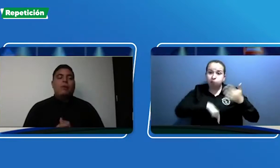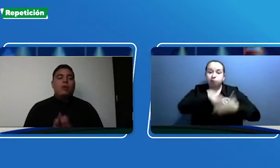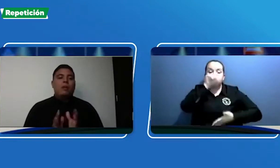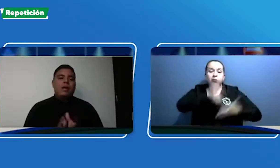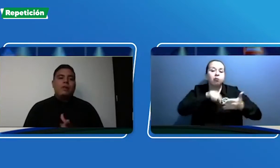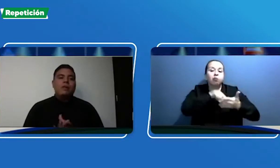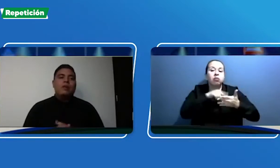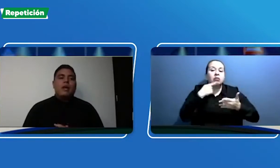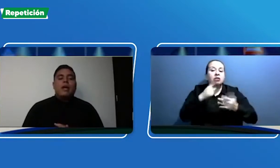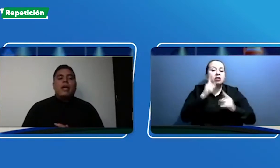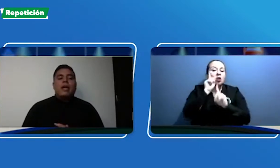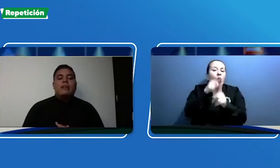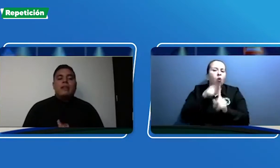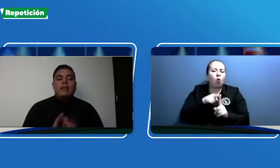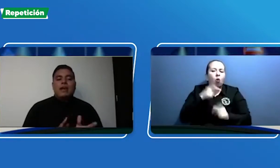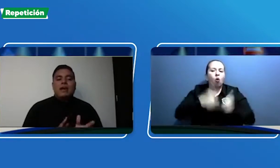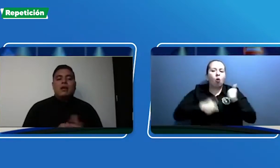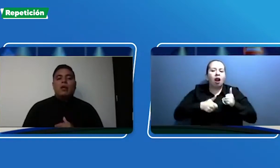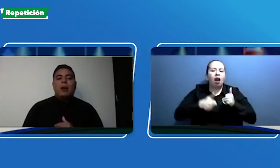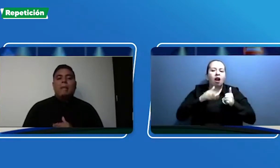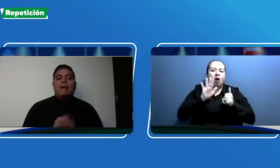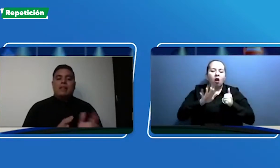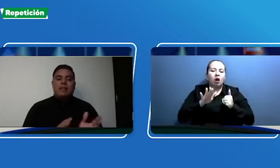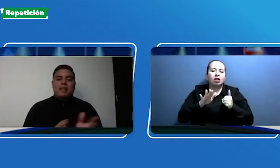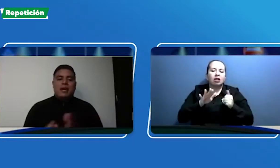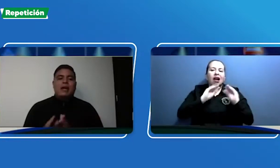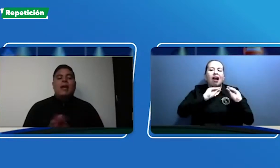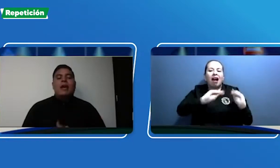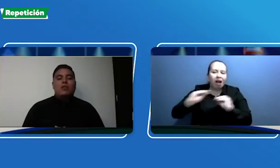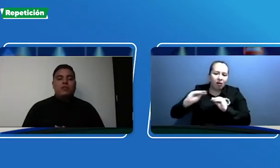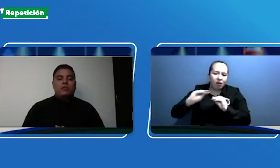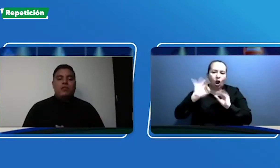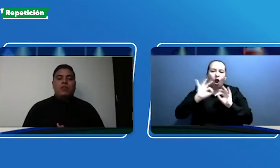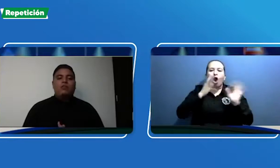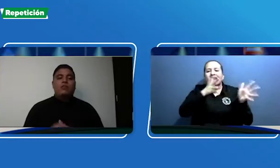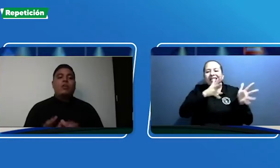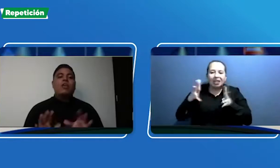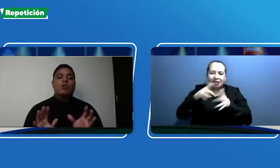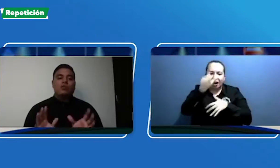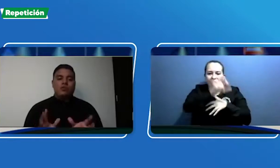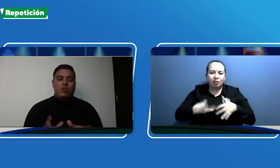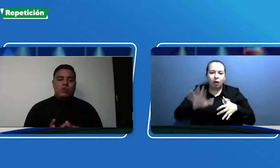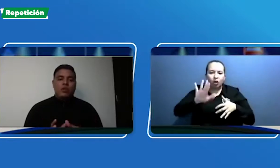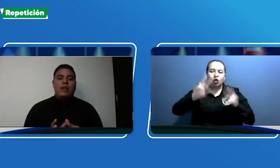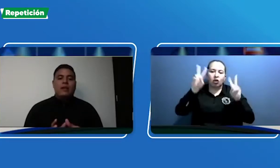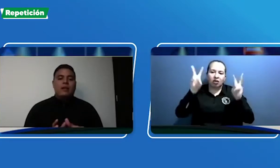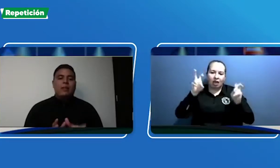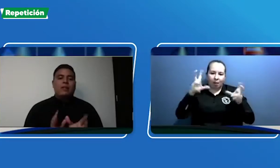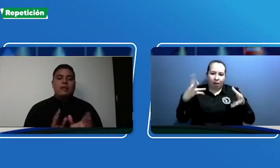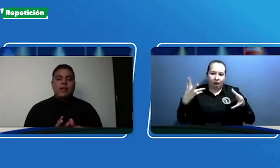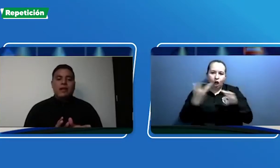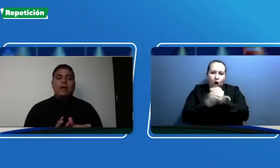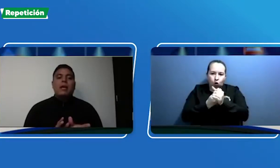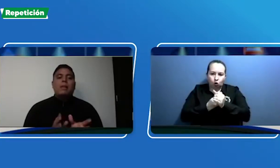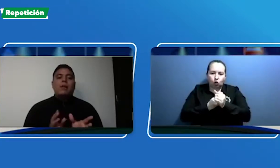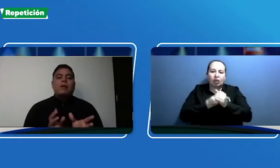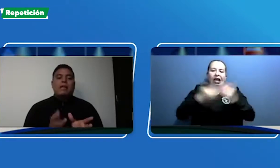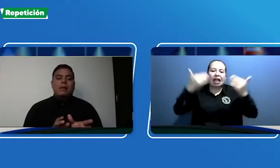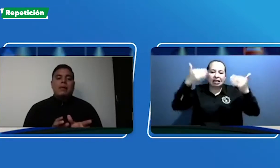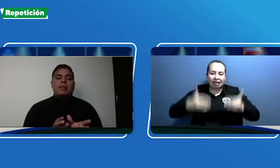por objeto enseñar o capacitar a los funcionarios sobre inclusión a la discapacidad